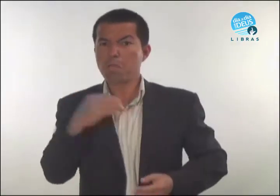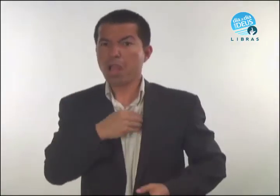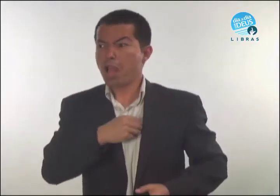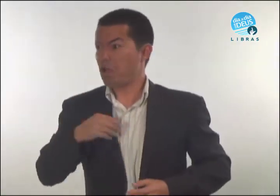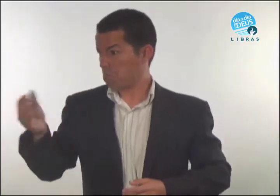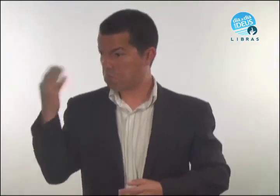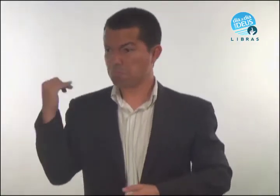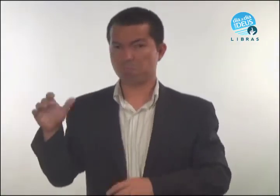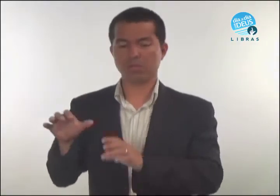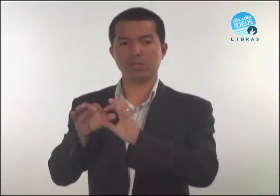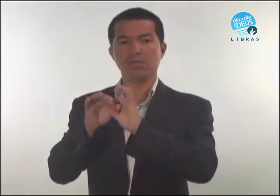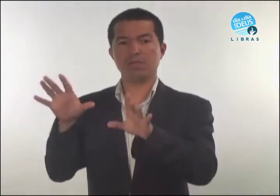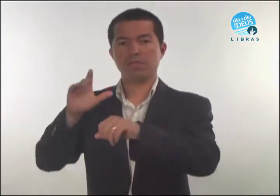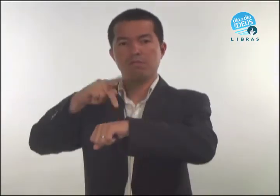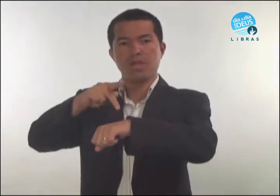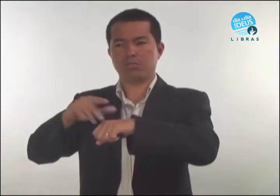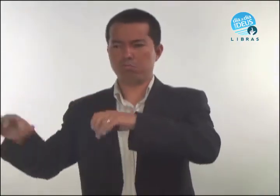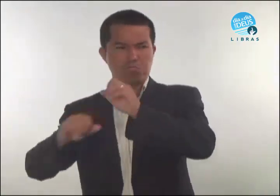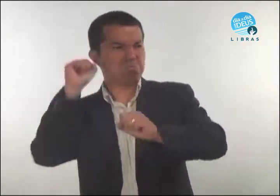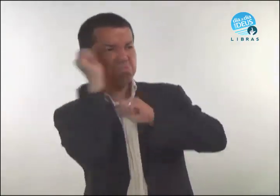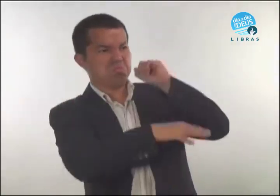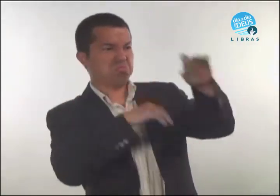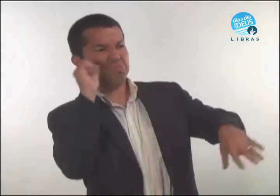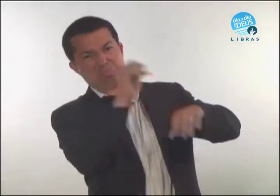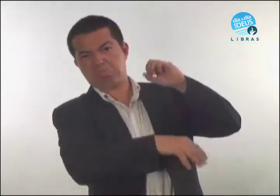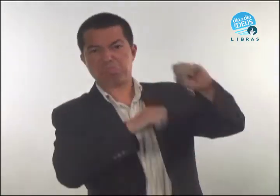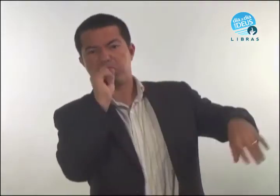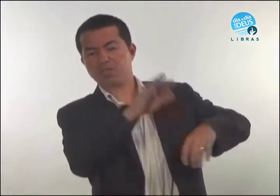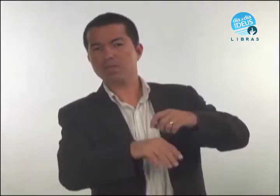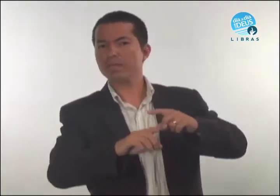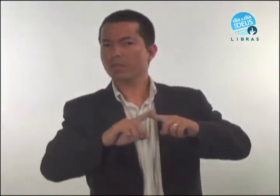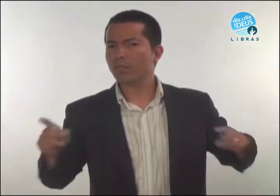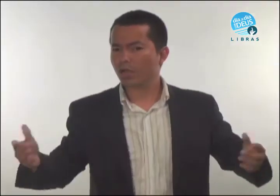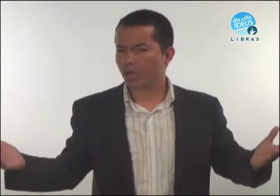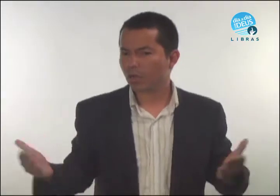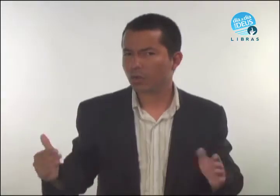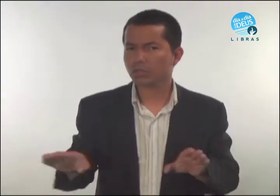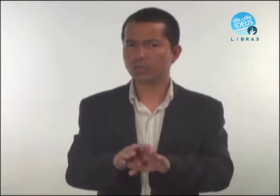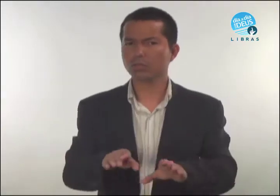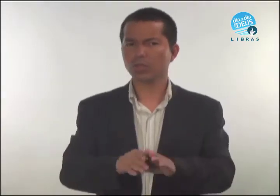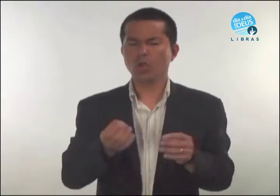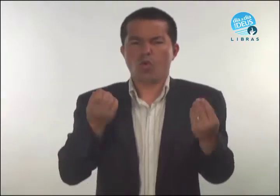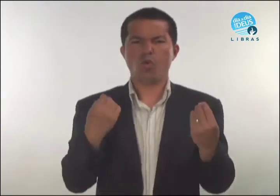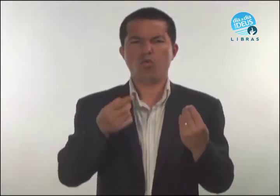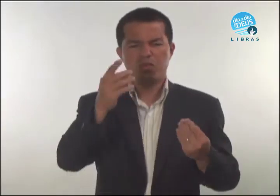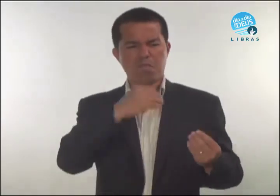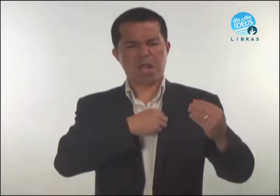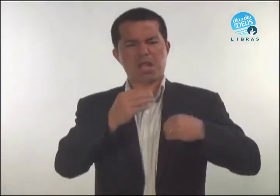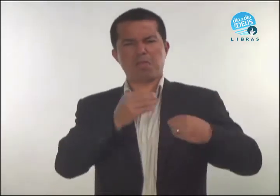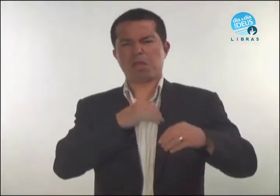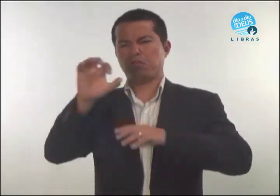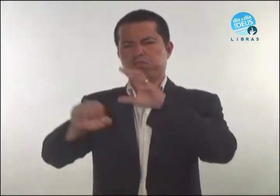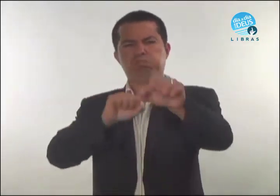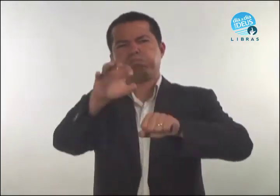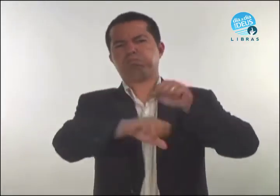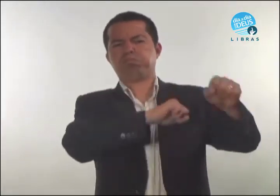vós, será considerado digno aquele que calcou aos pés o Filho de Deus e profanou o